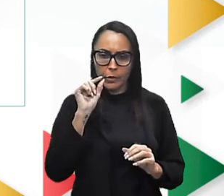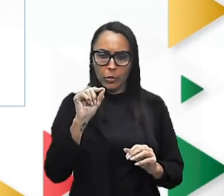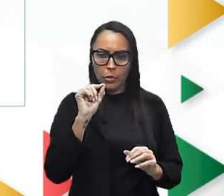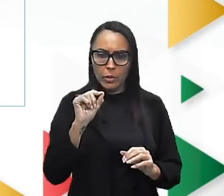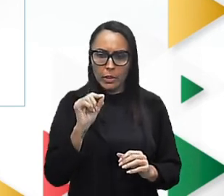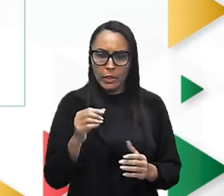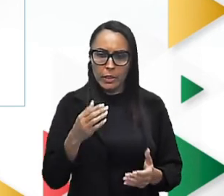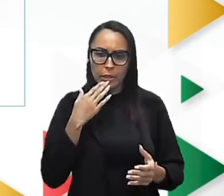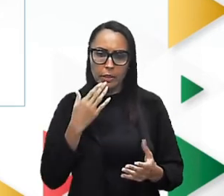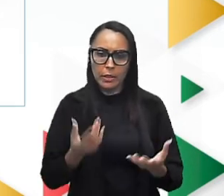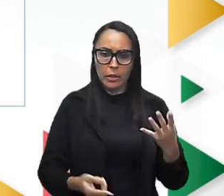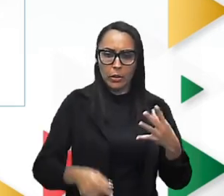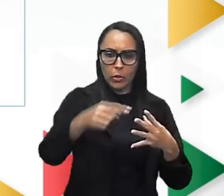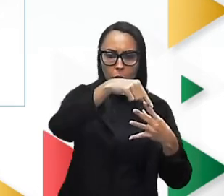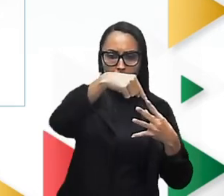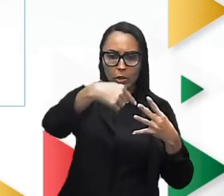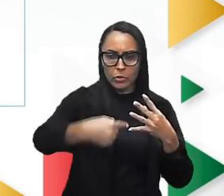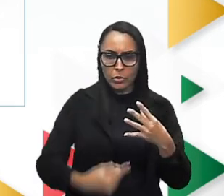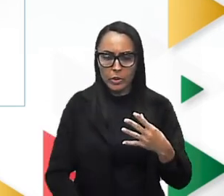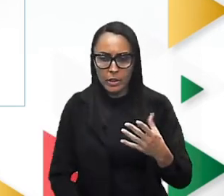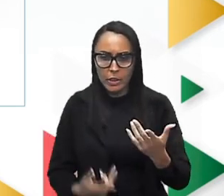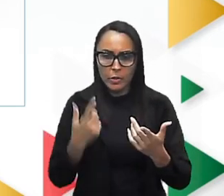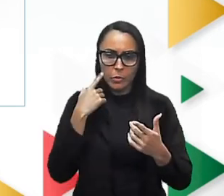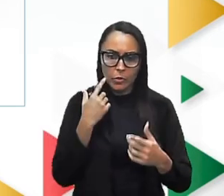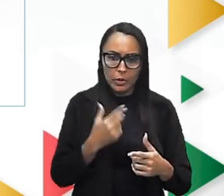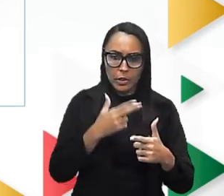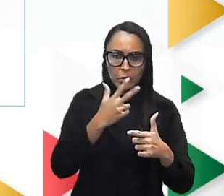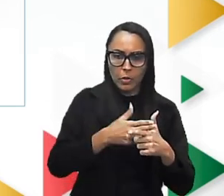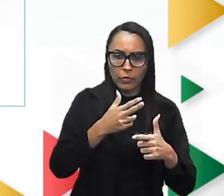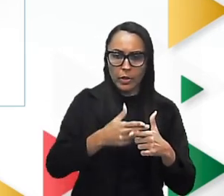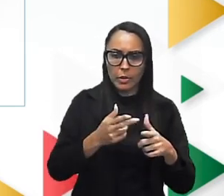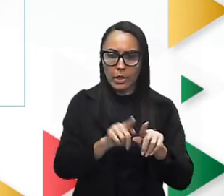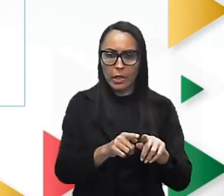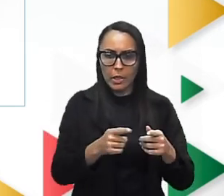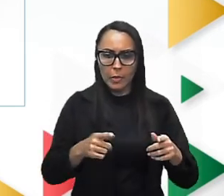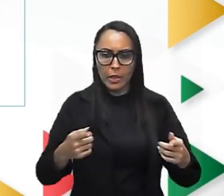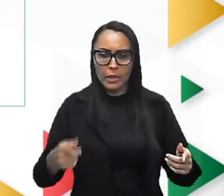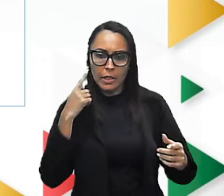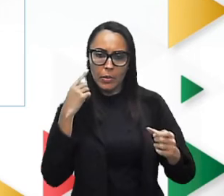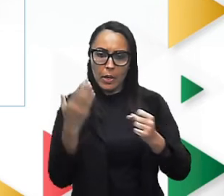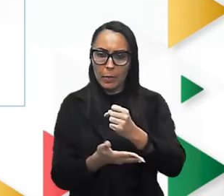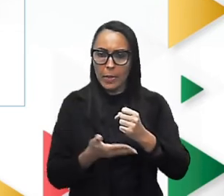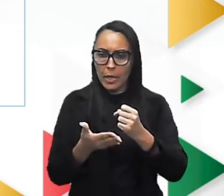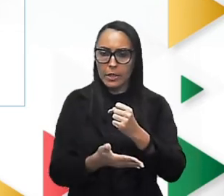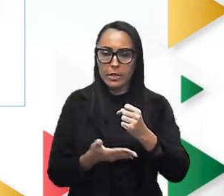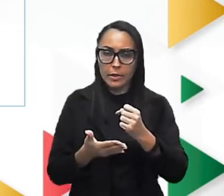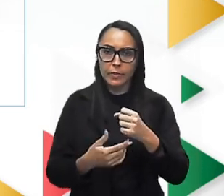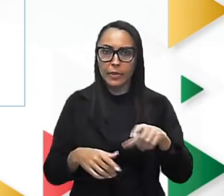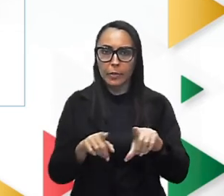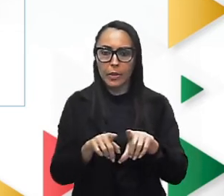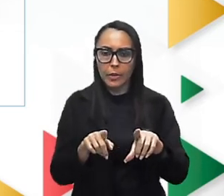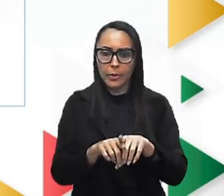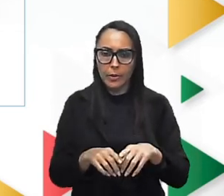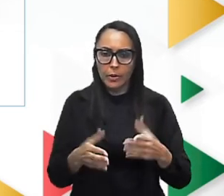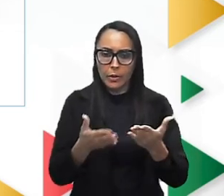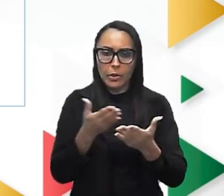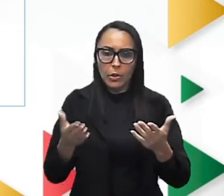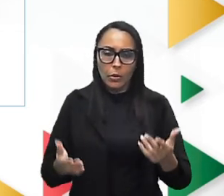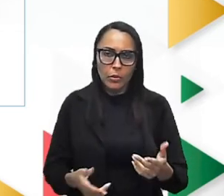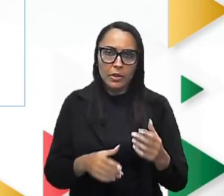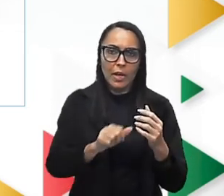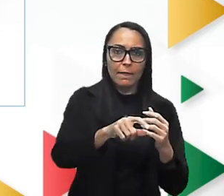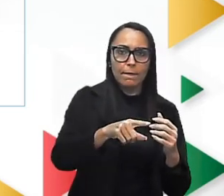4 tipos de morfemas, elementos gramaticais: as bases, com o radical, os afixos,